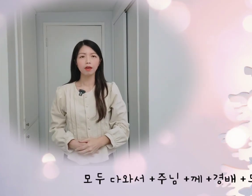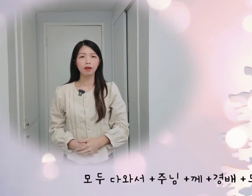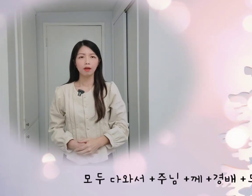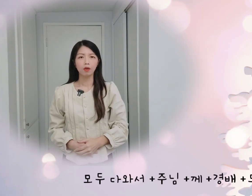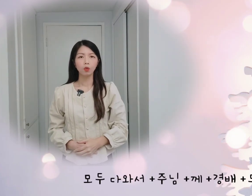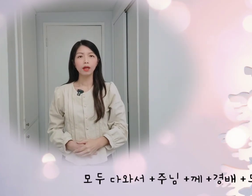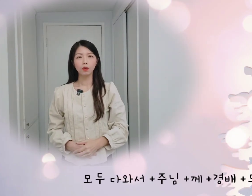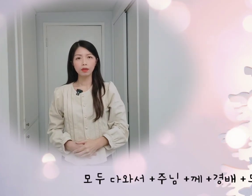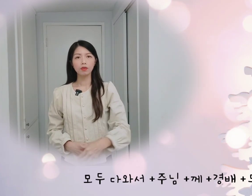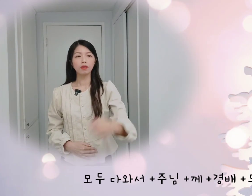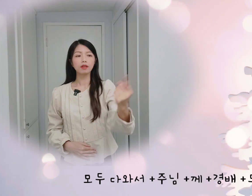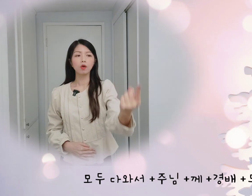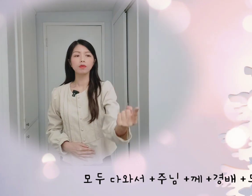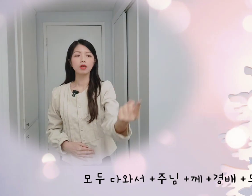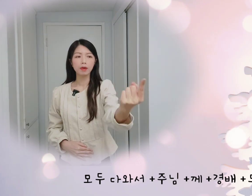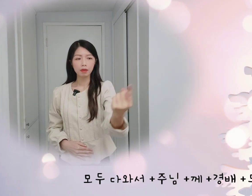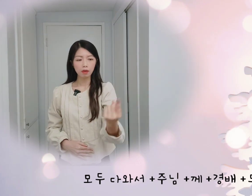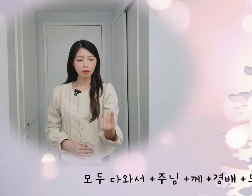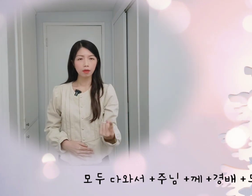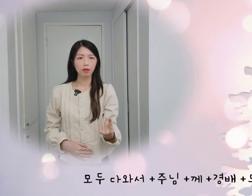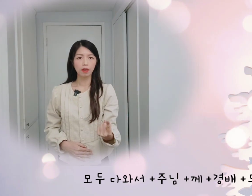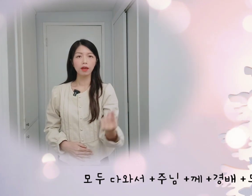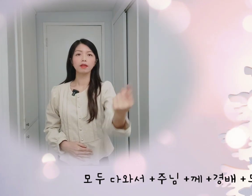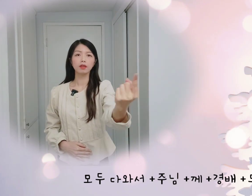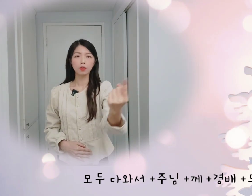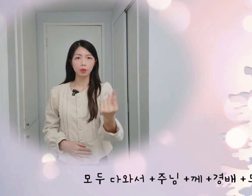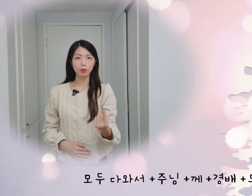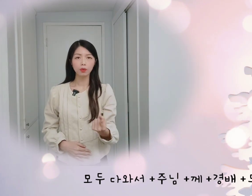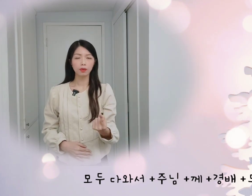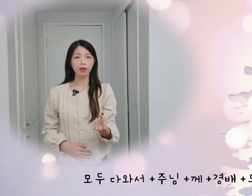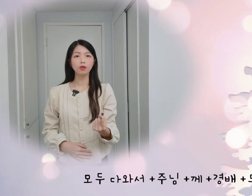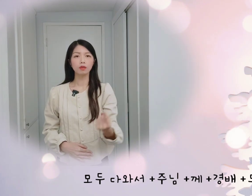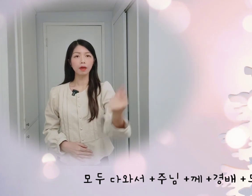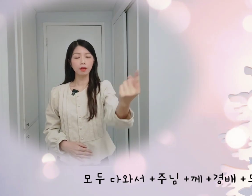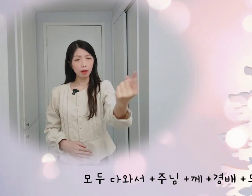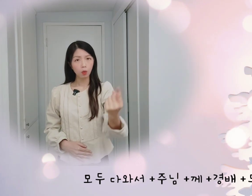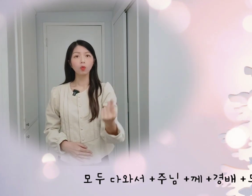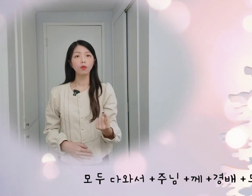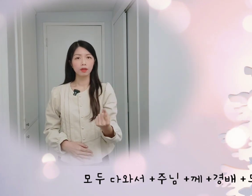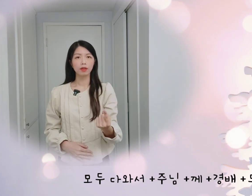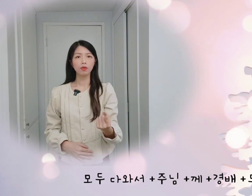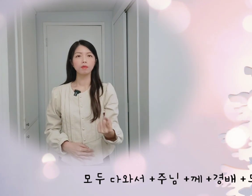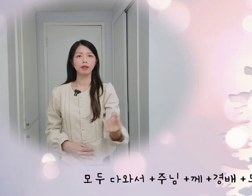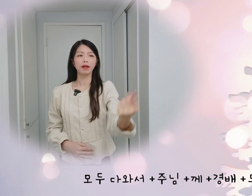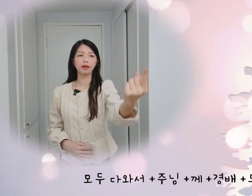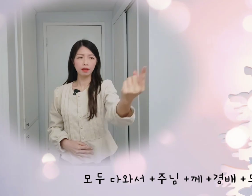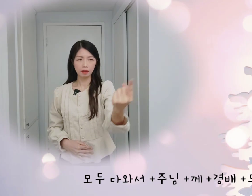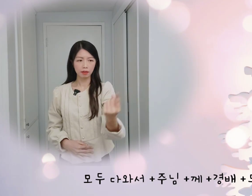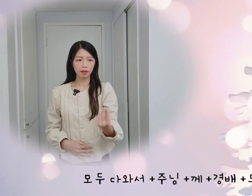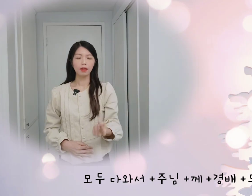마지막인데요. 오다라고 하는 뜻의 수어는 검지를 펴서 이렇게 내 쪽으로 당겨주시면 오라고 하는 뜻의